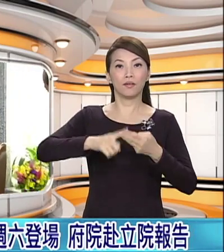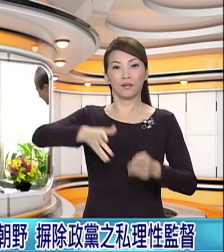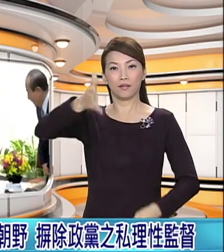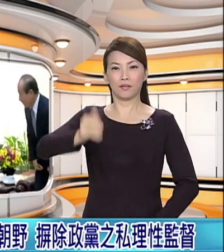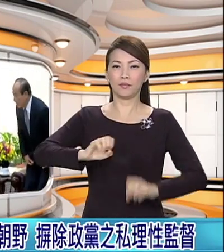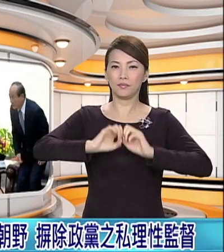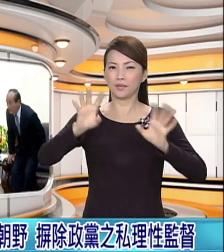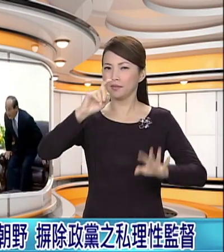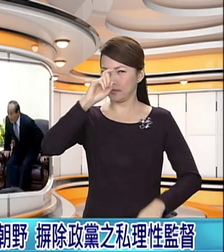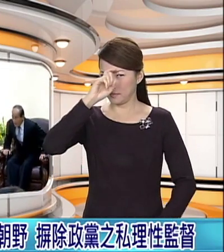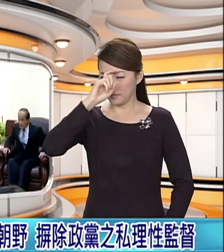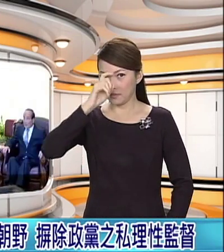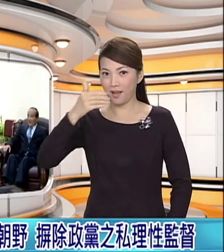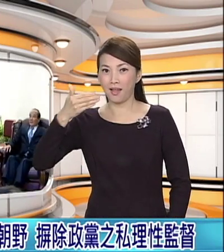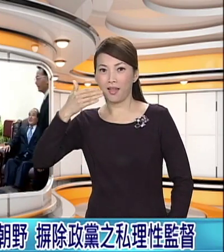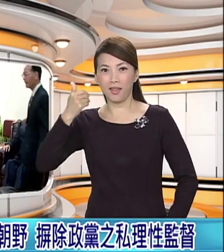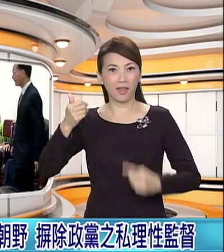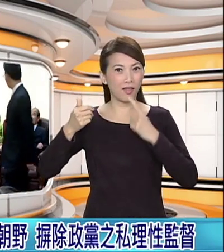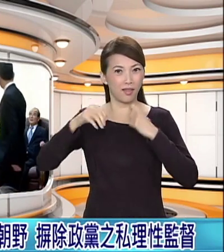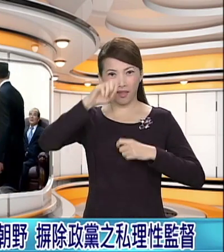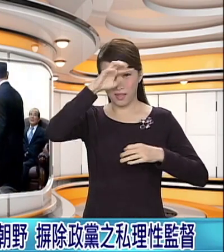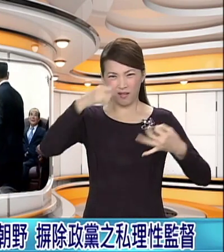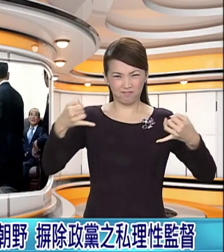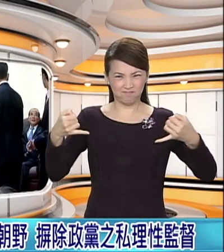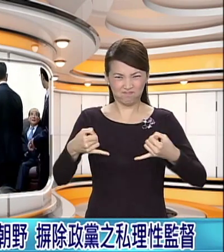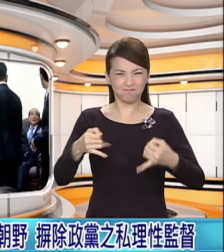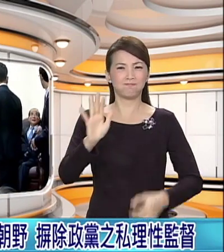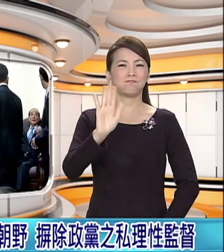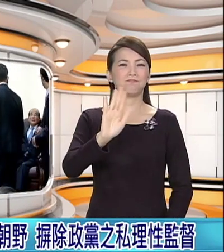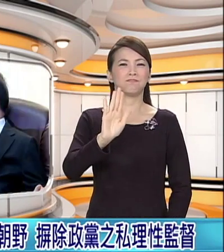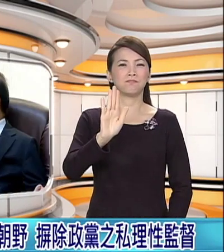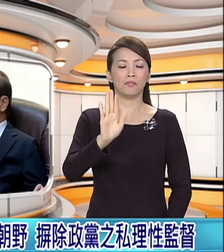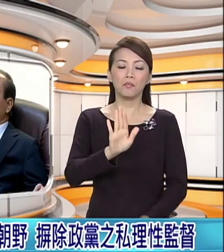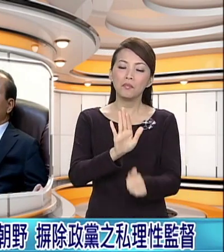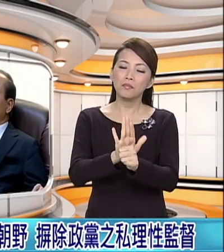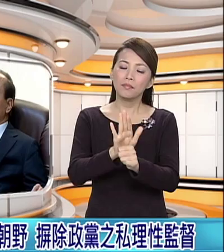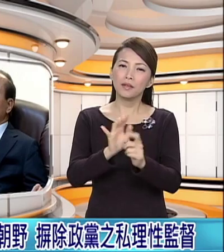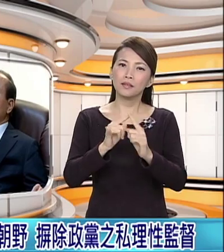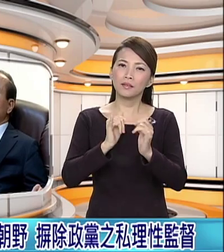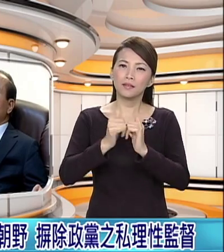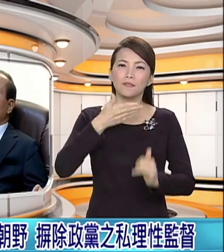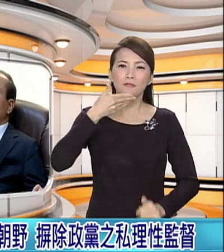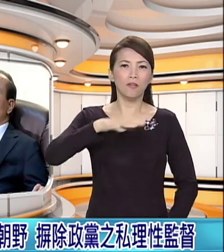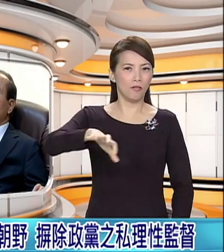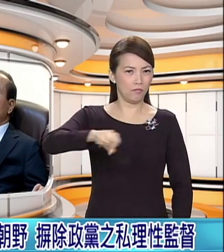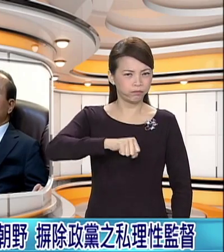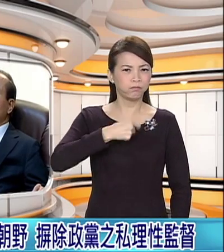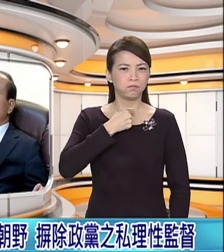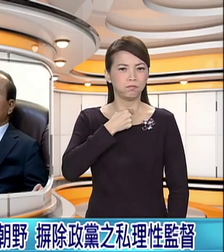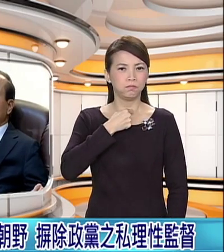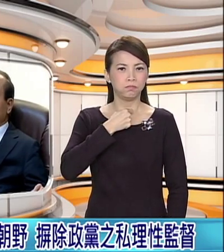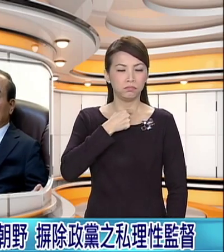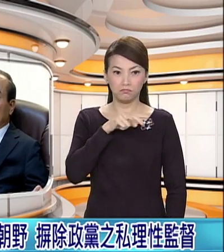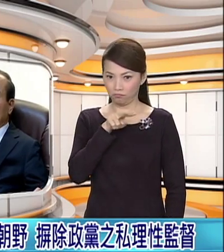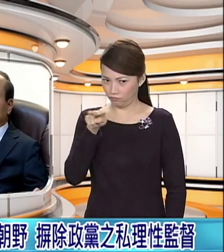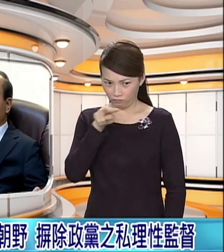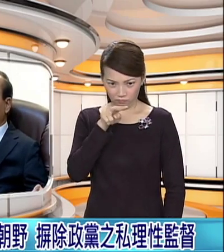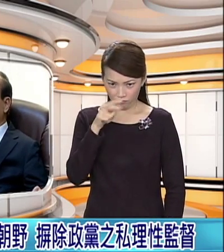吁朝野要摒除政党之私，以人民最大利益来出发，理性监